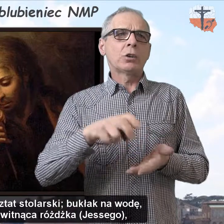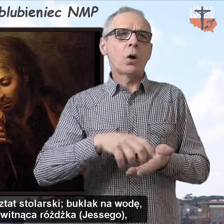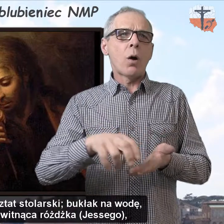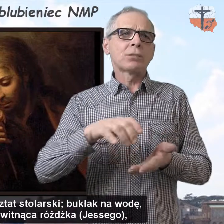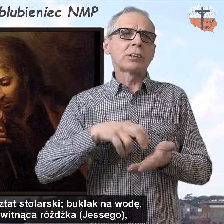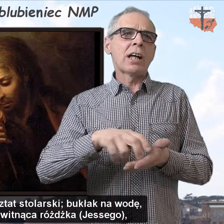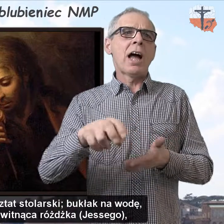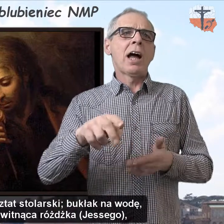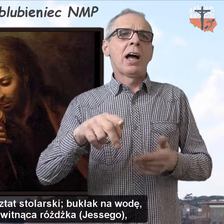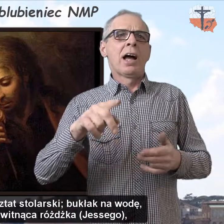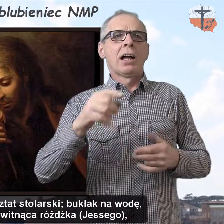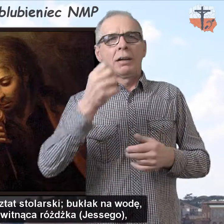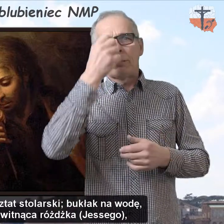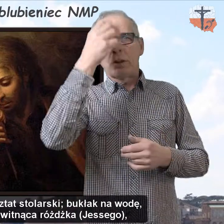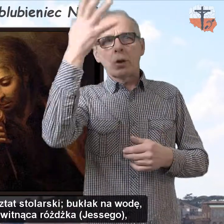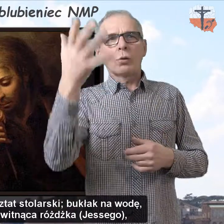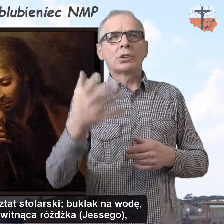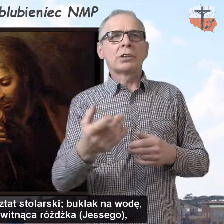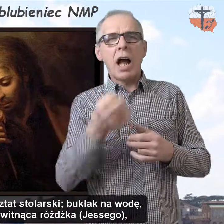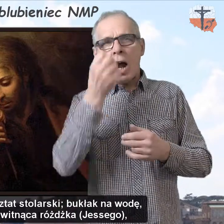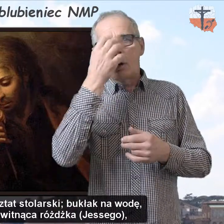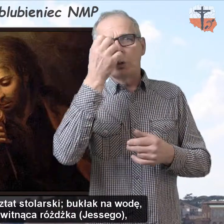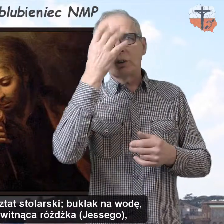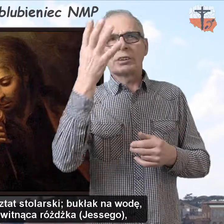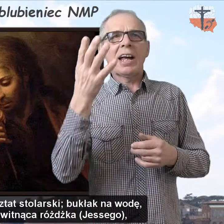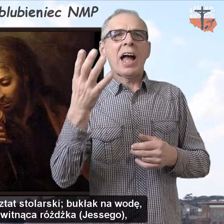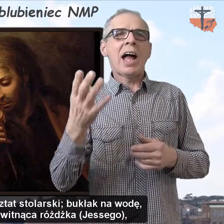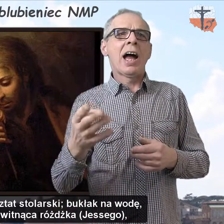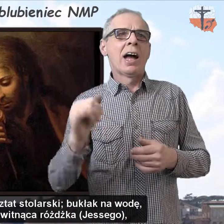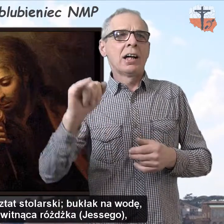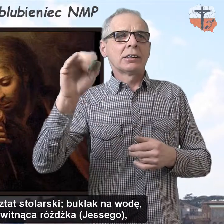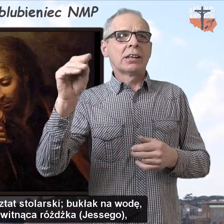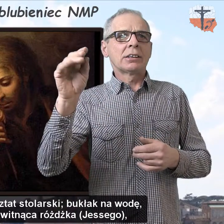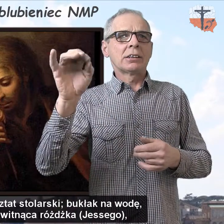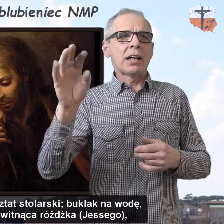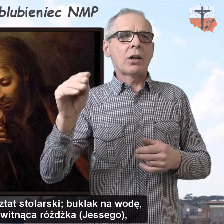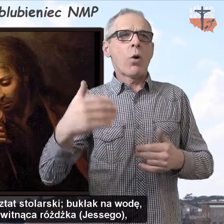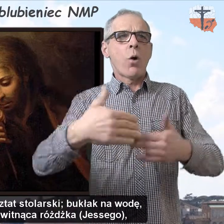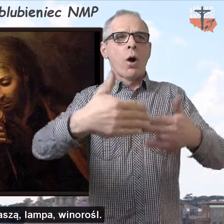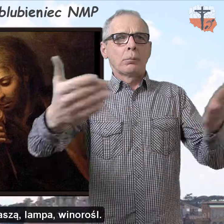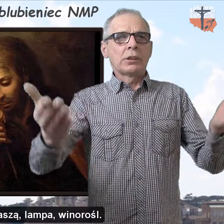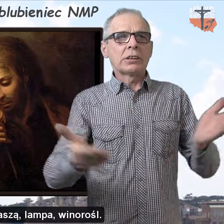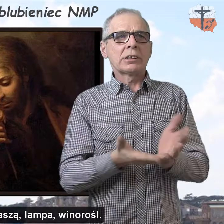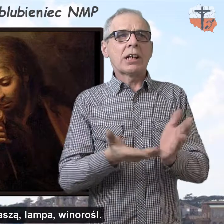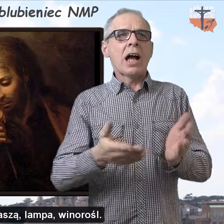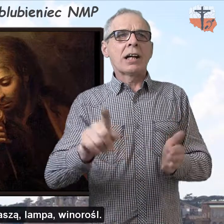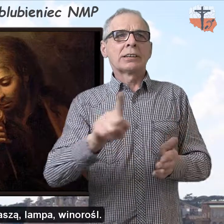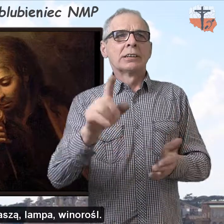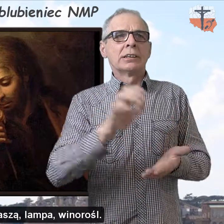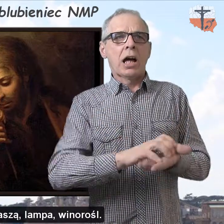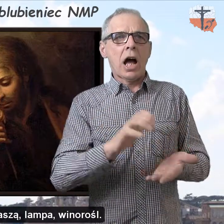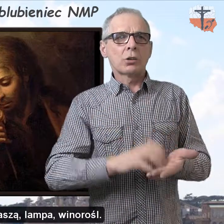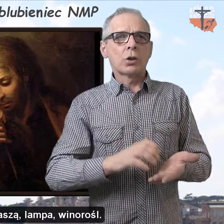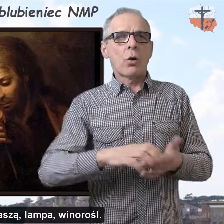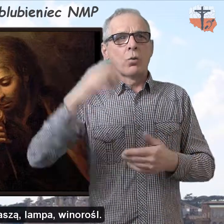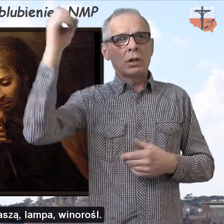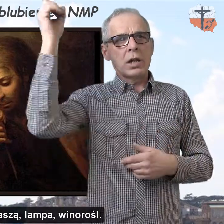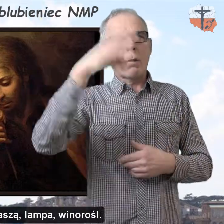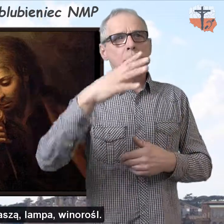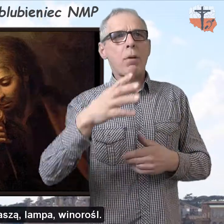kwitnąca różdżka, jest sego, misa z kaszą, lampa,